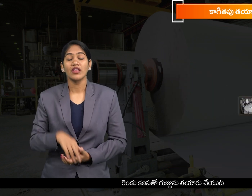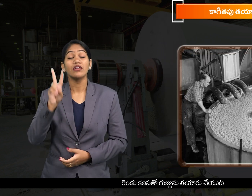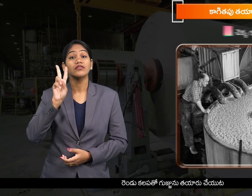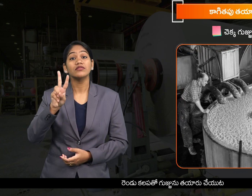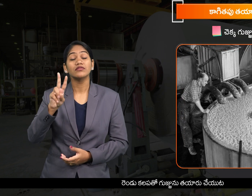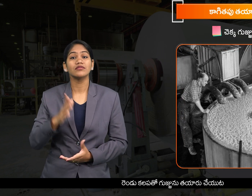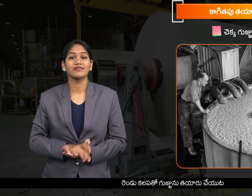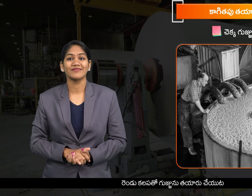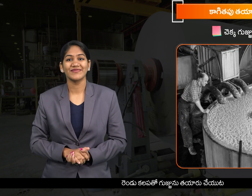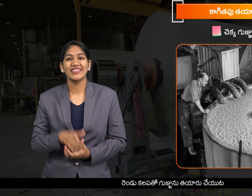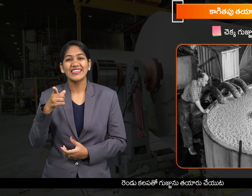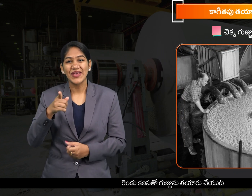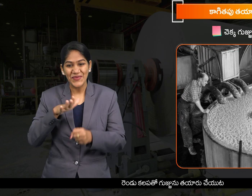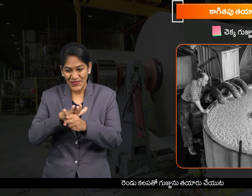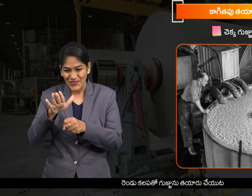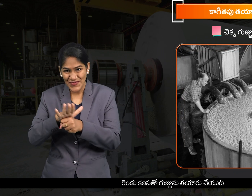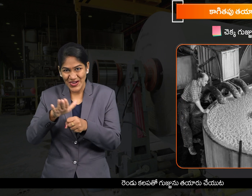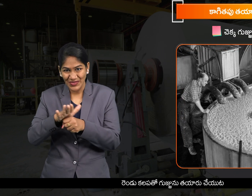2. కలపతో గుజ్జును తయారు చేయటం.